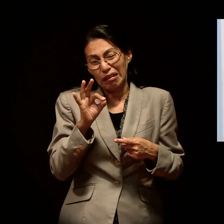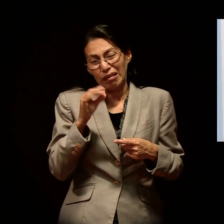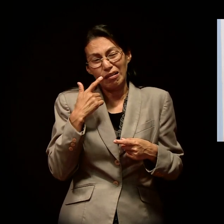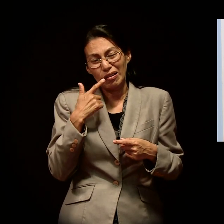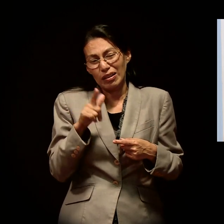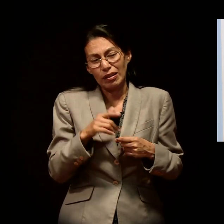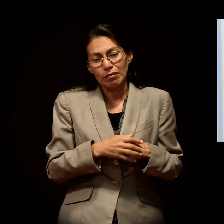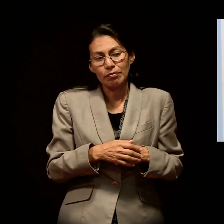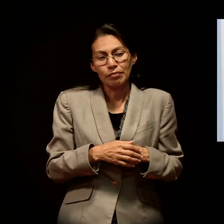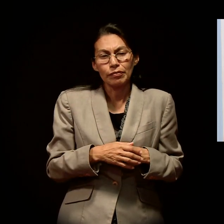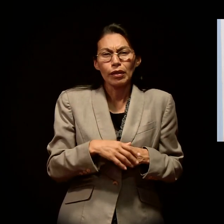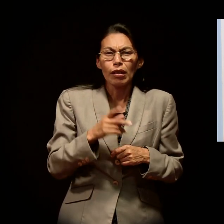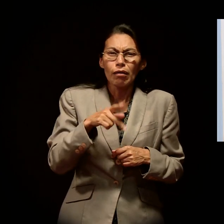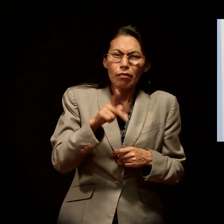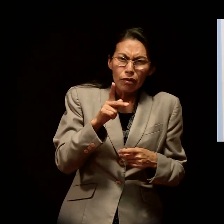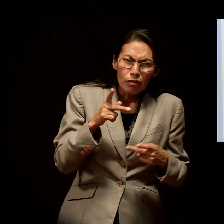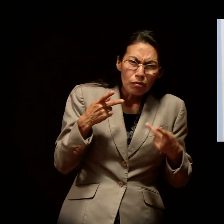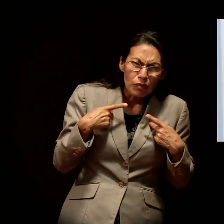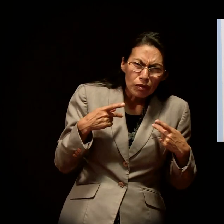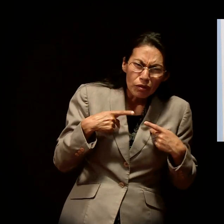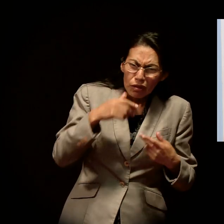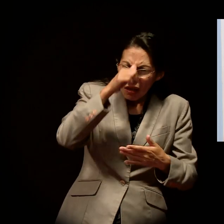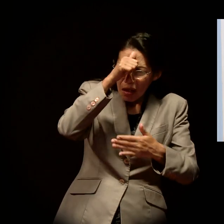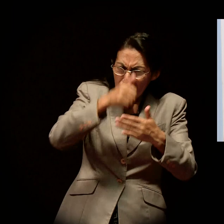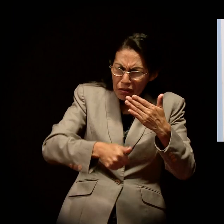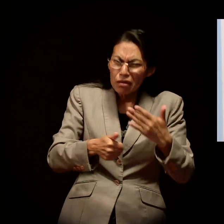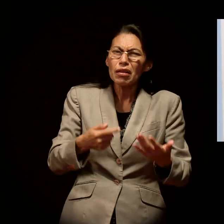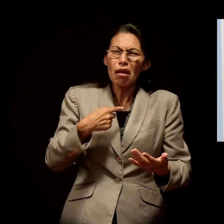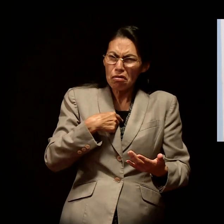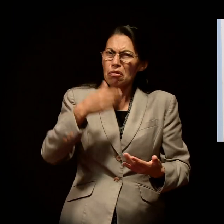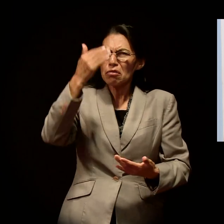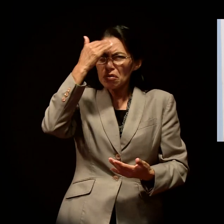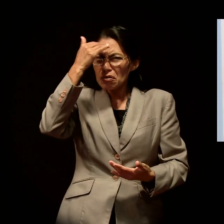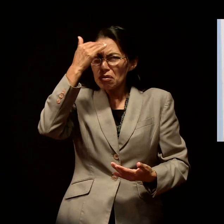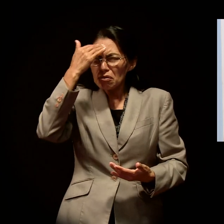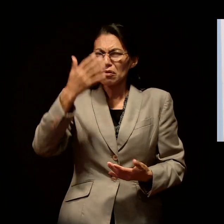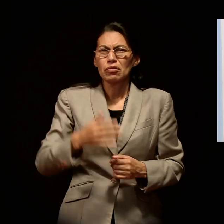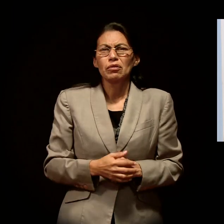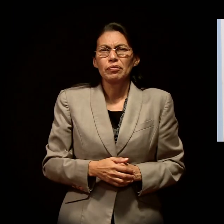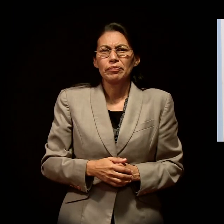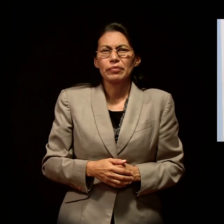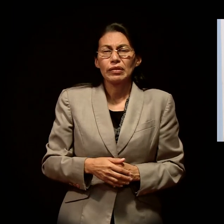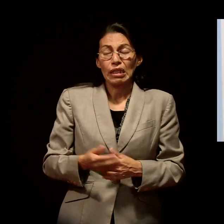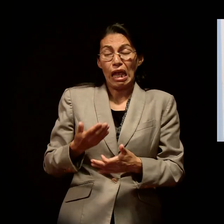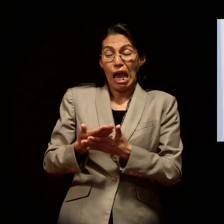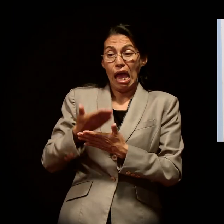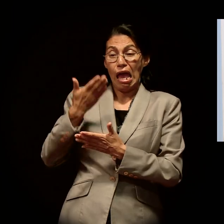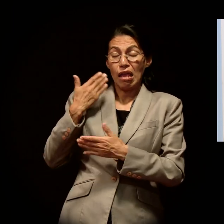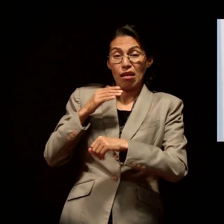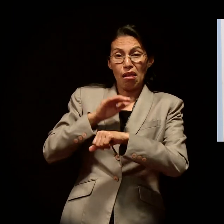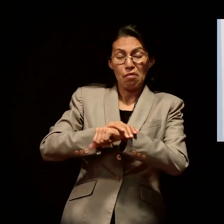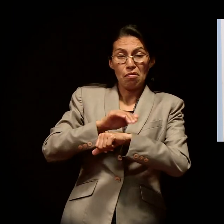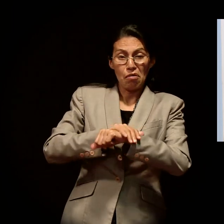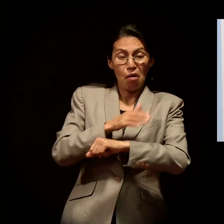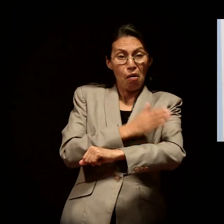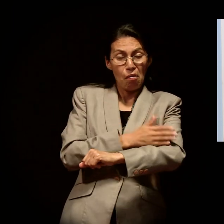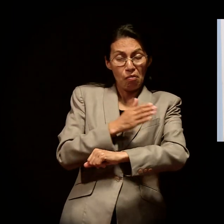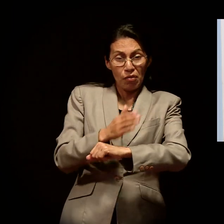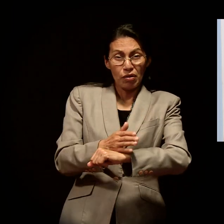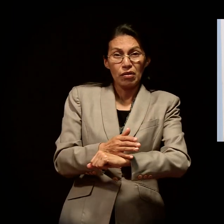fue así entonces cuando ella dijo pero si los adventistas yo los conozco tuve un